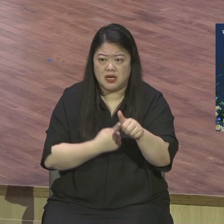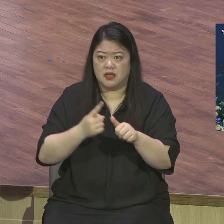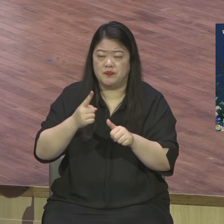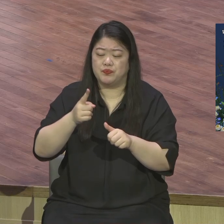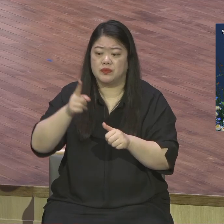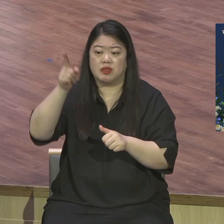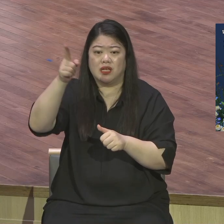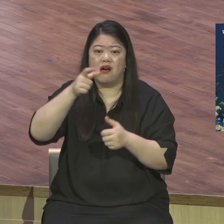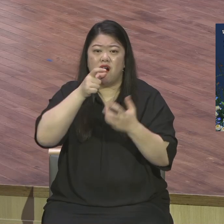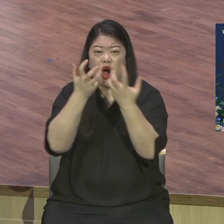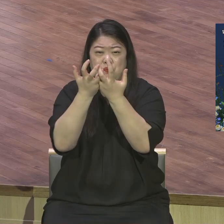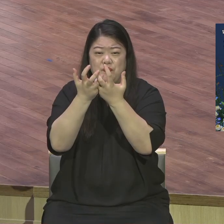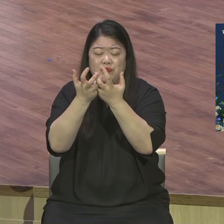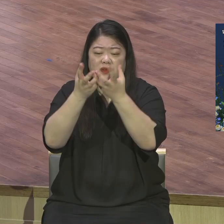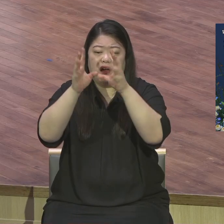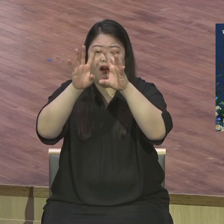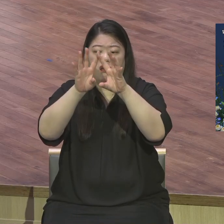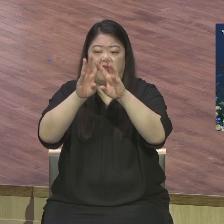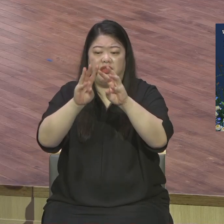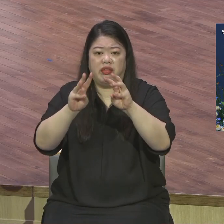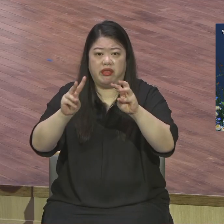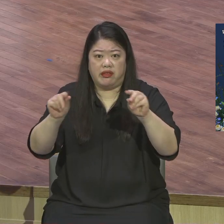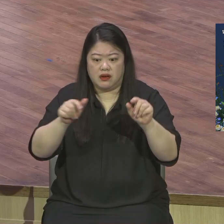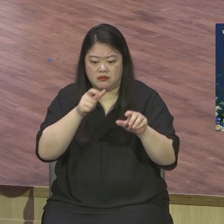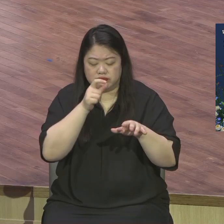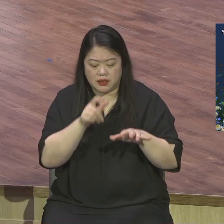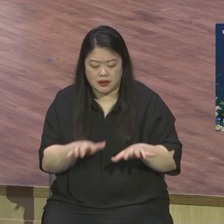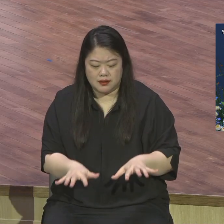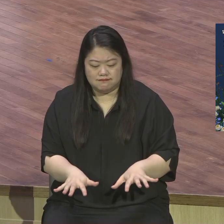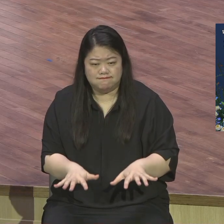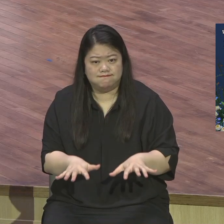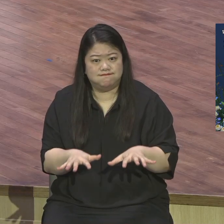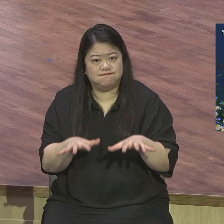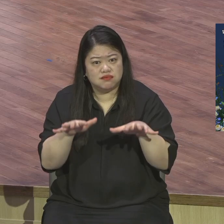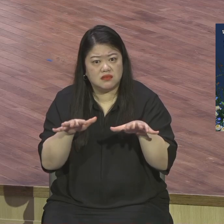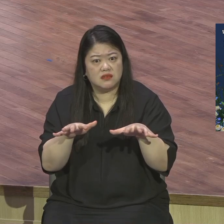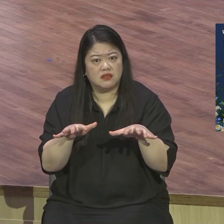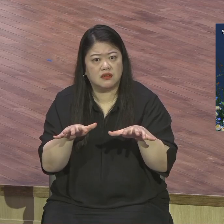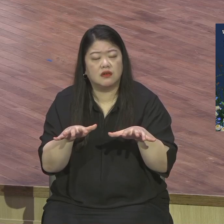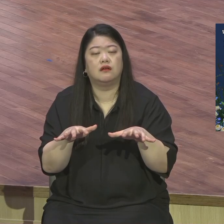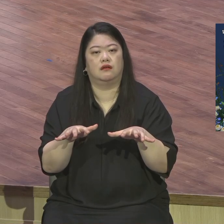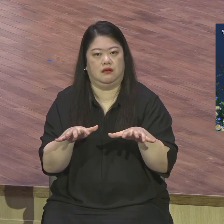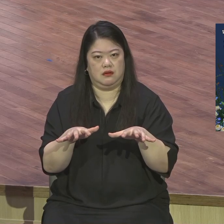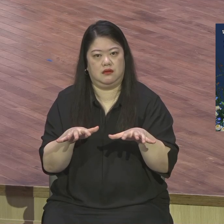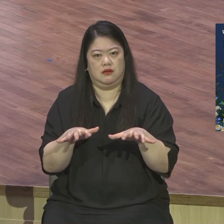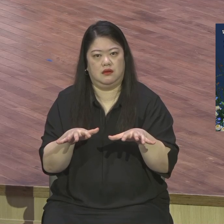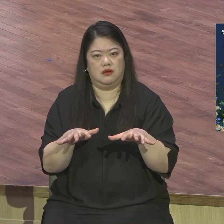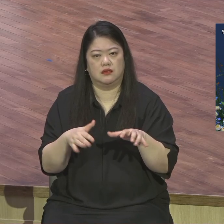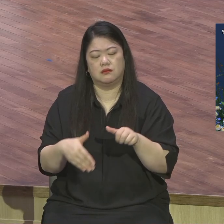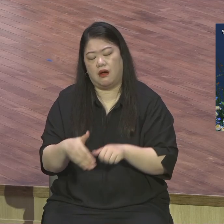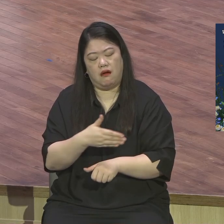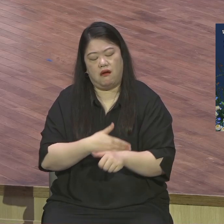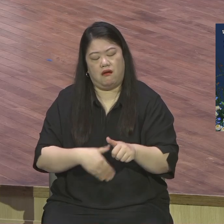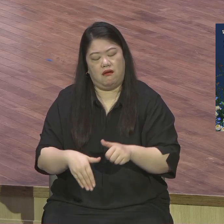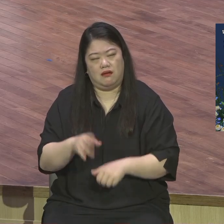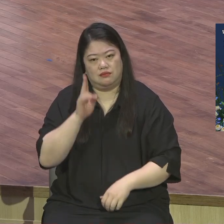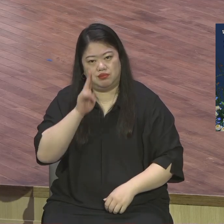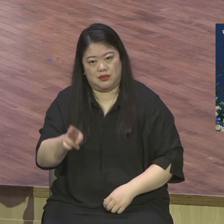갈수록 더 심각한 지금 이 상황이 되고 있습니다